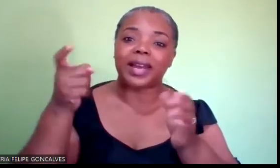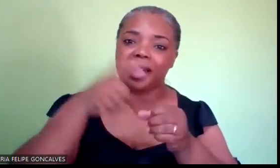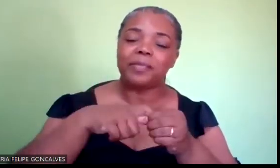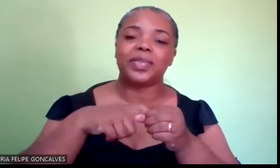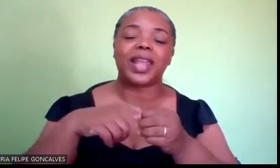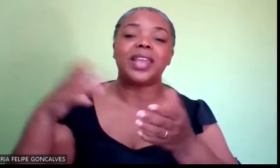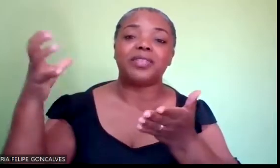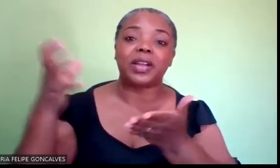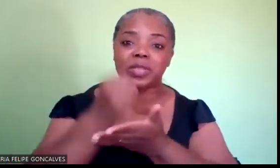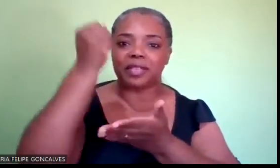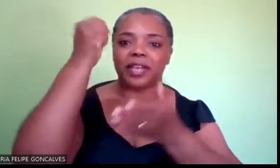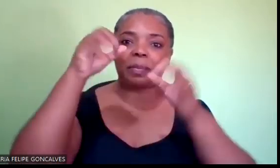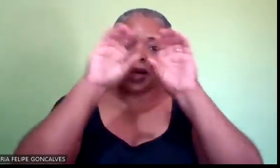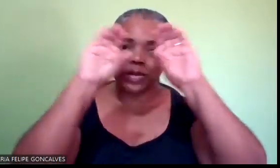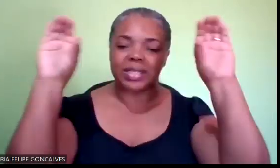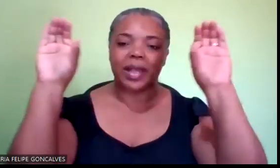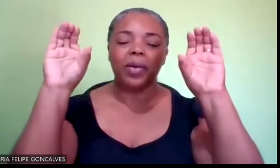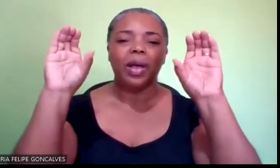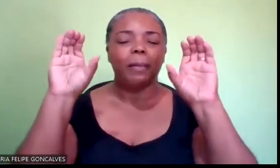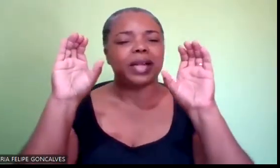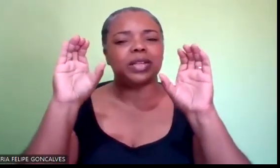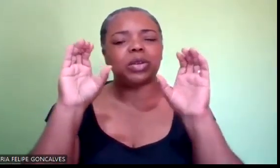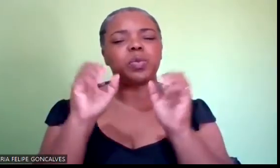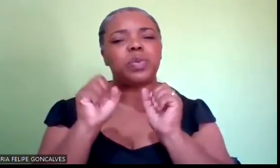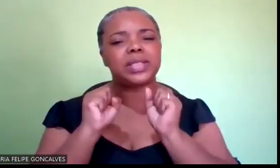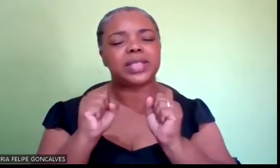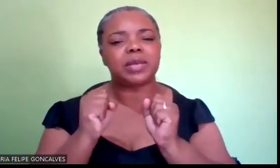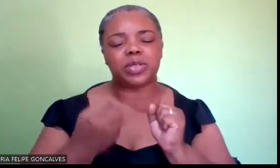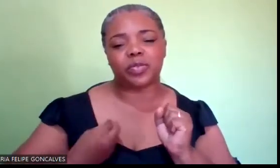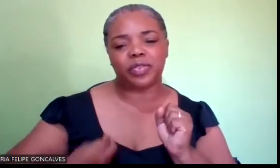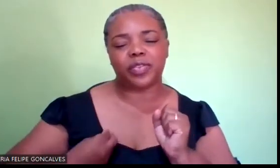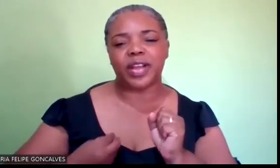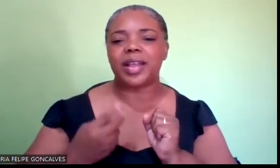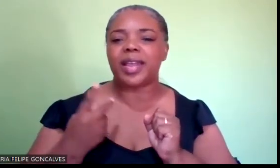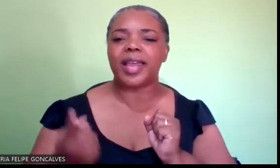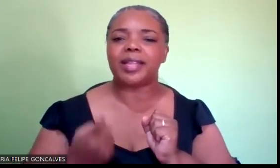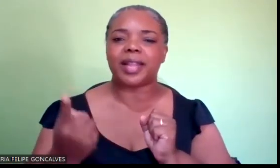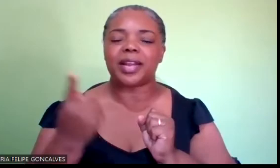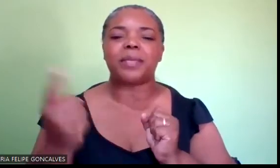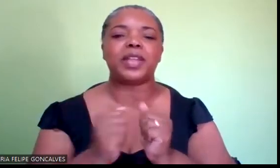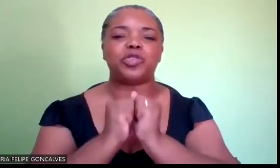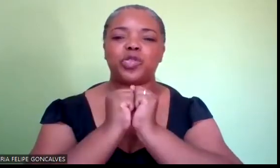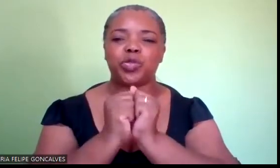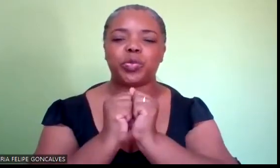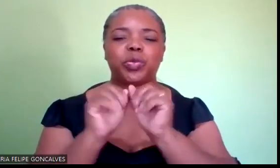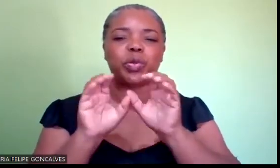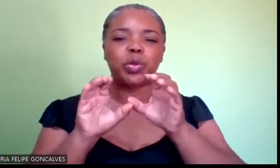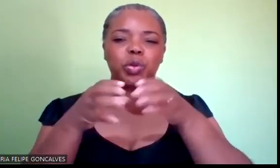voltará, né, e vai nos levar para o céu para que nós possamos viver eternamente juntos,